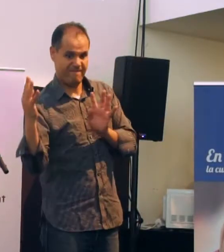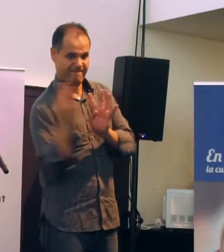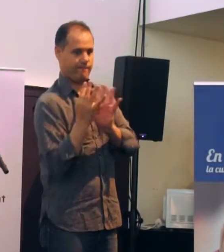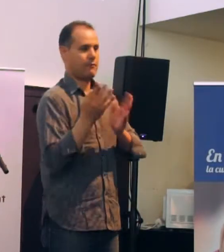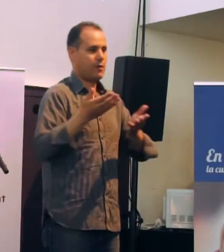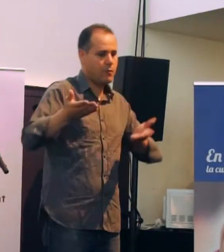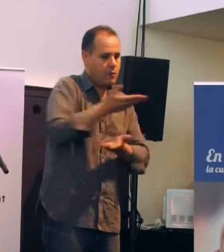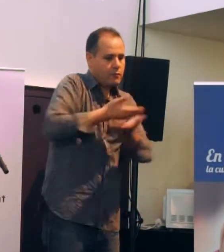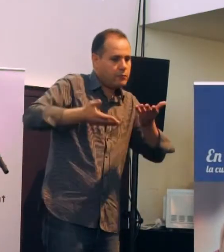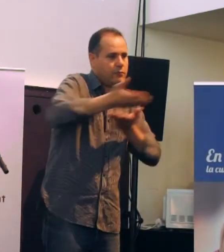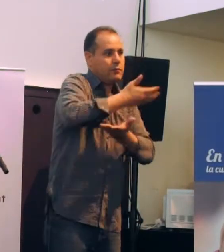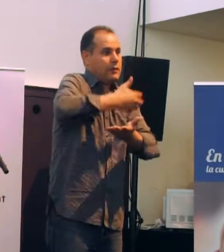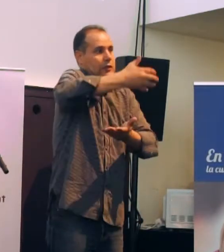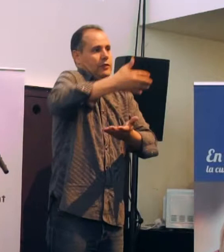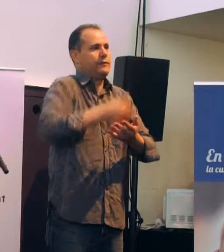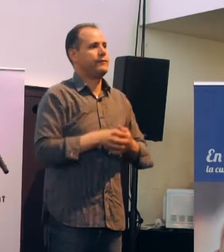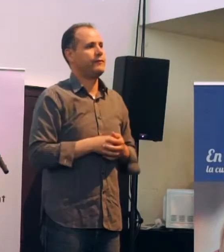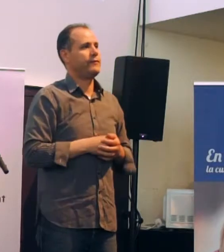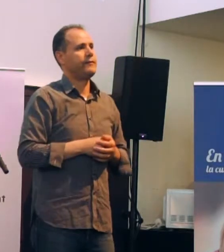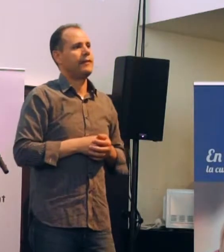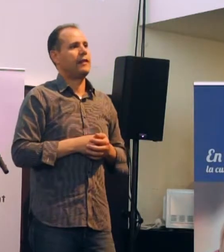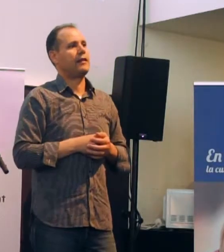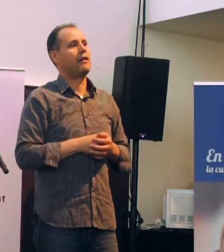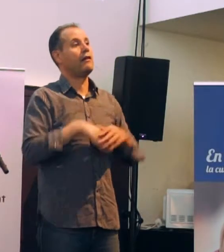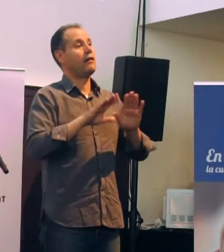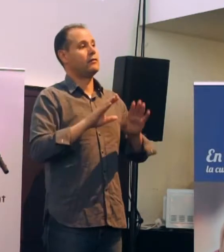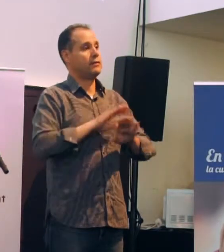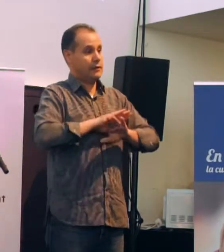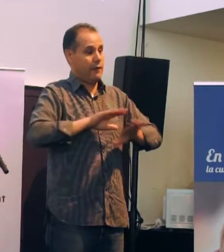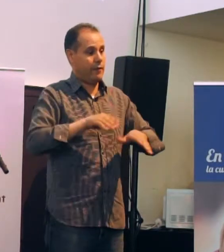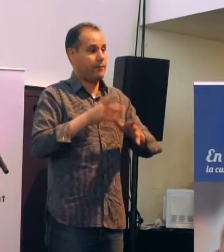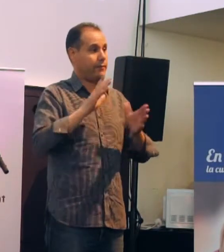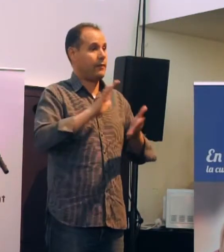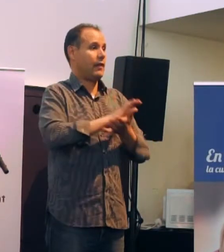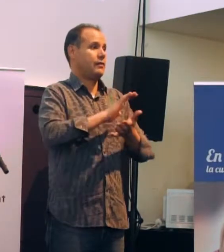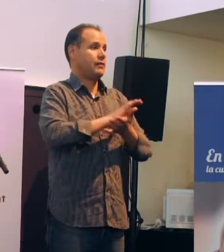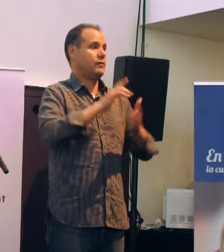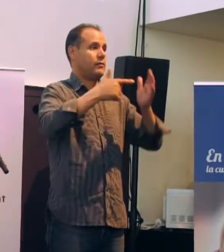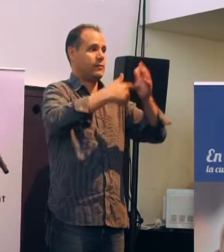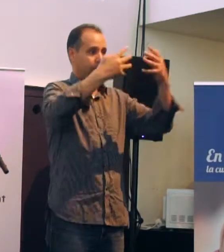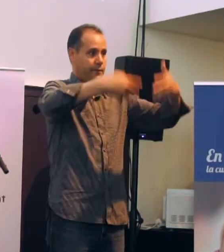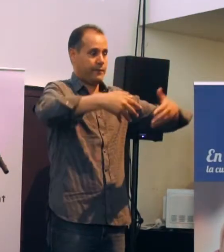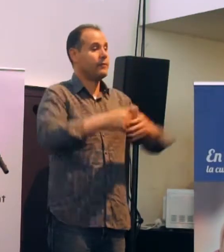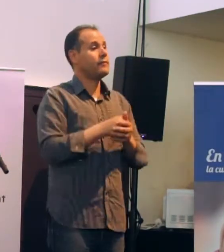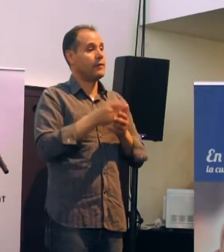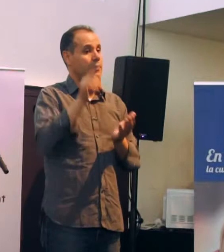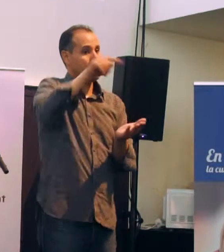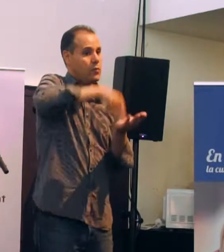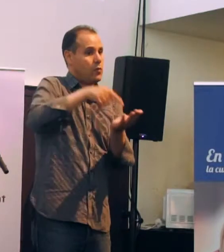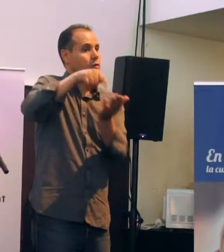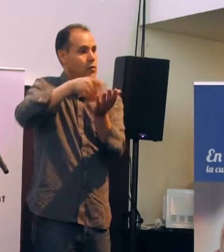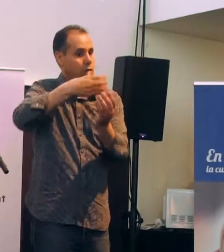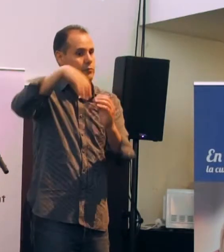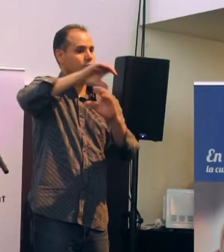de l'animation et ils ont bien fait. Enfin, cette édition 2019, ce sont aussi des lieux supplémentaires